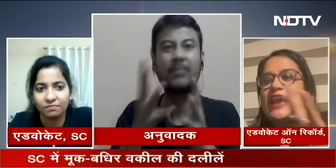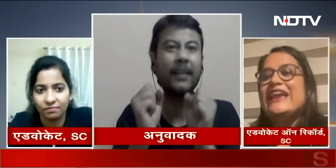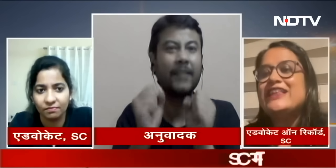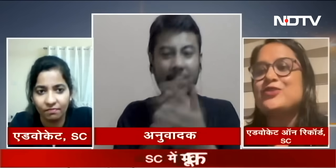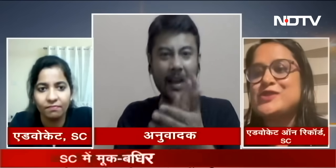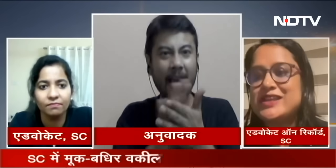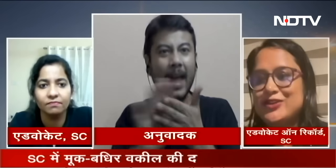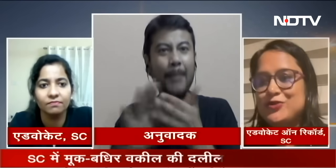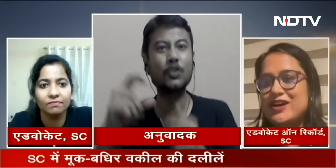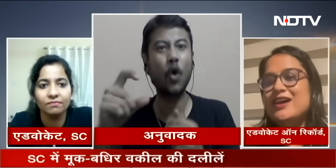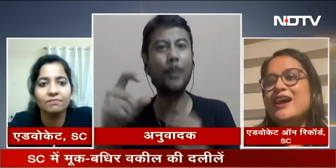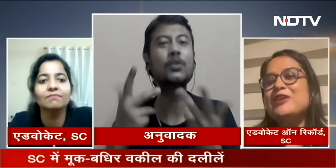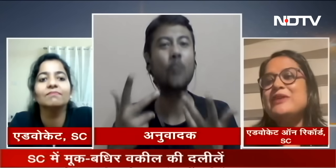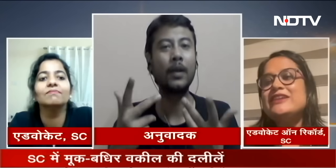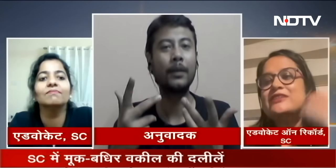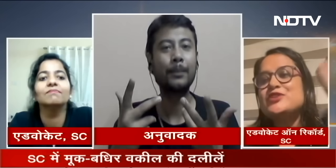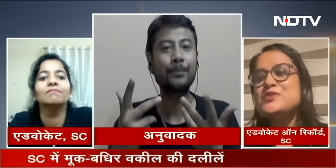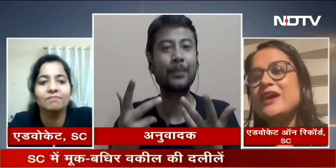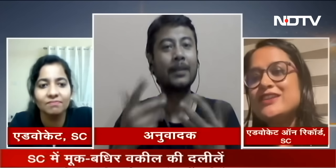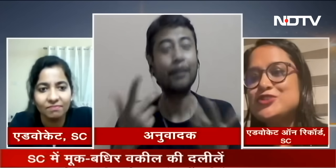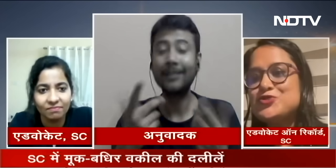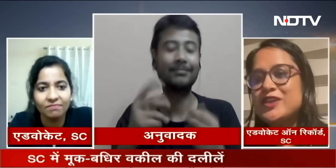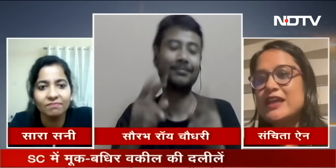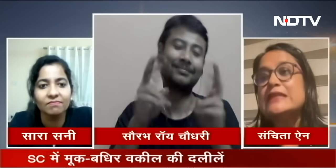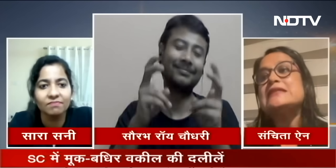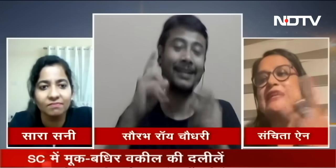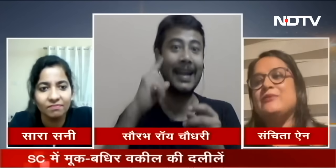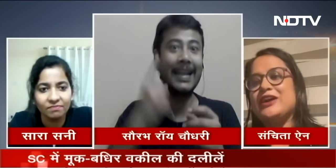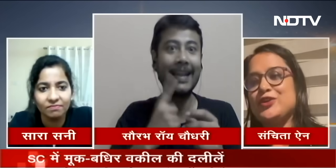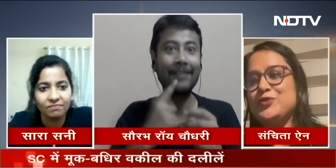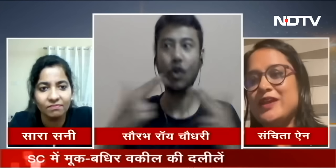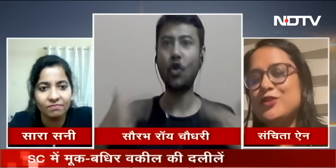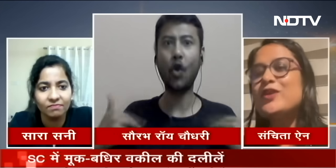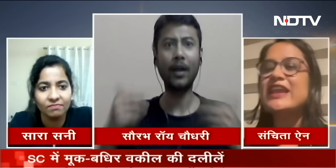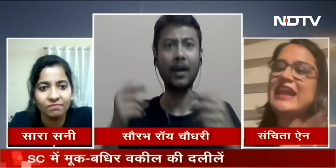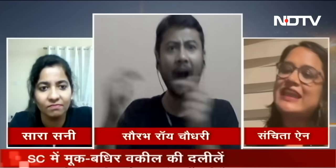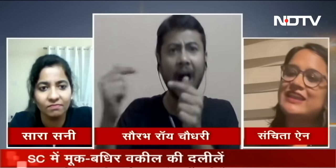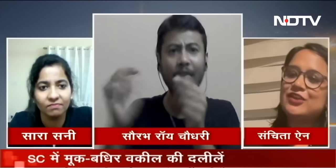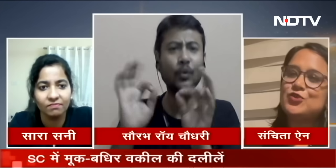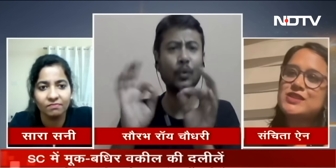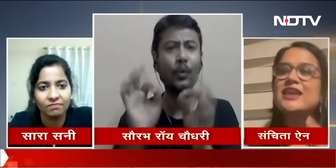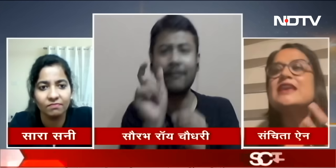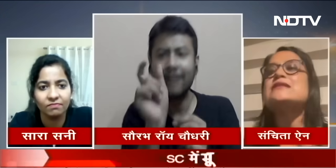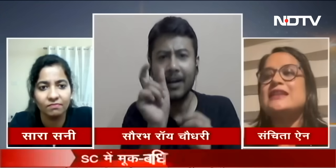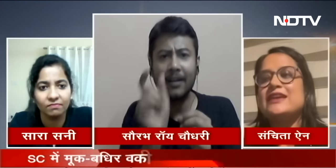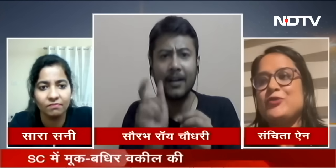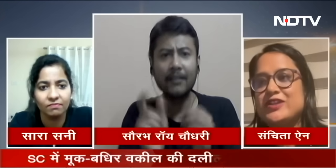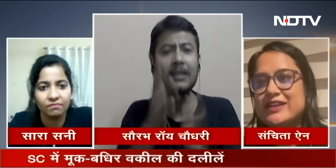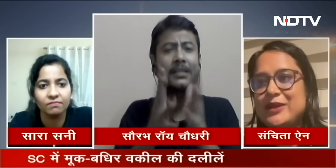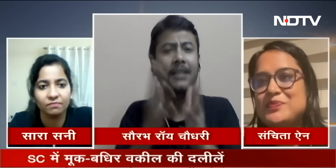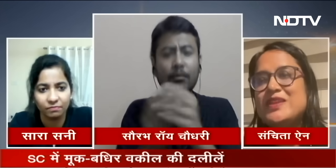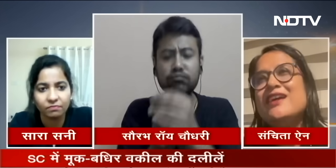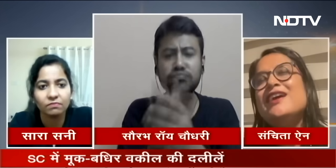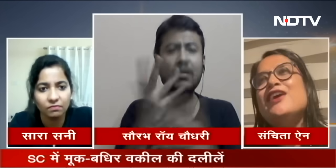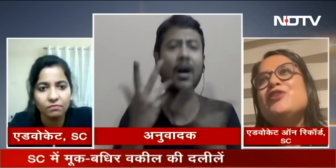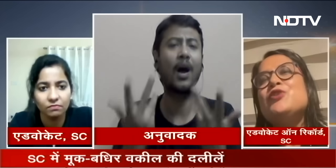हाँ, अगर कोई है ही नहीं तो किसके लिए होगा? अगर मैंने इंटरप्रेटर्स मांगना शुरू किया, किसके लिए मांग रही हूँ मैं? लोग कहेंगे है ही नहीं, कोच कहेंगे किसके लिए अपॉइंट